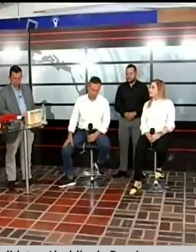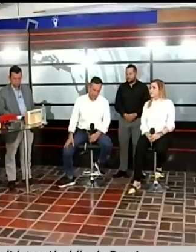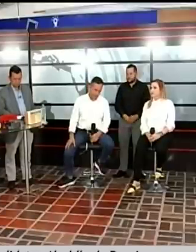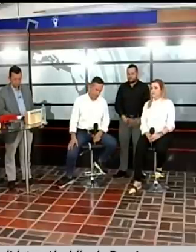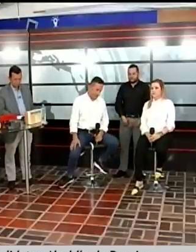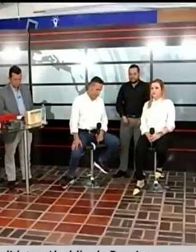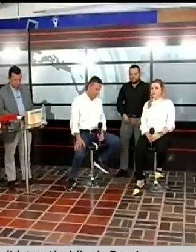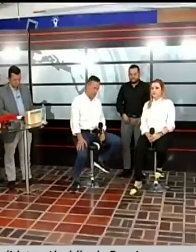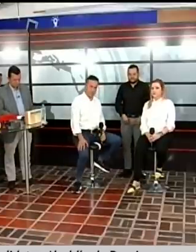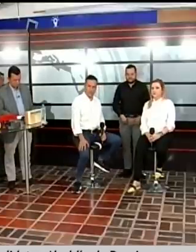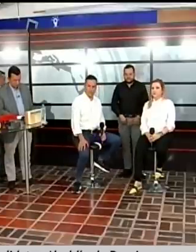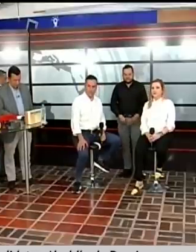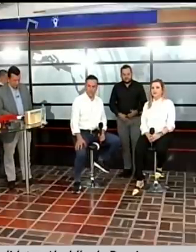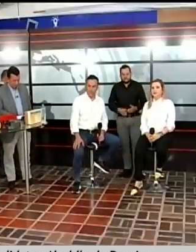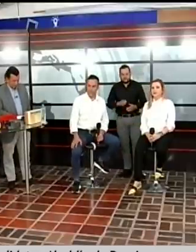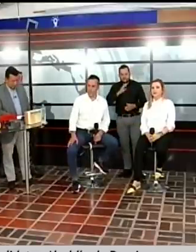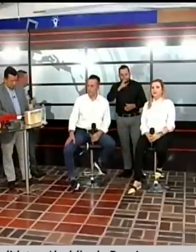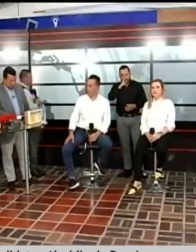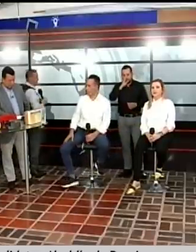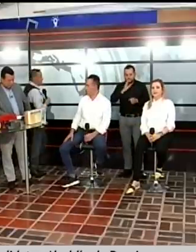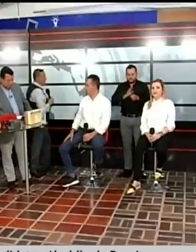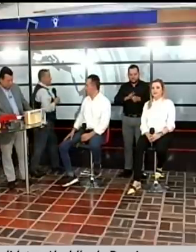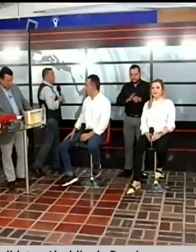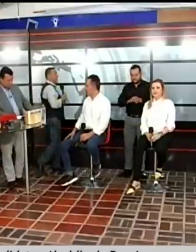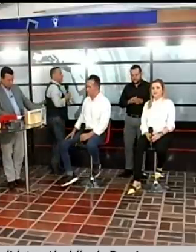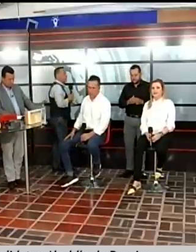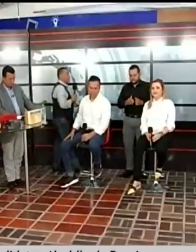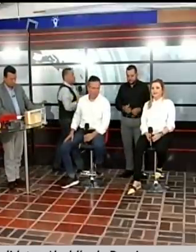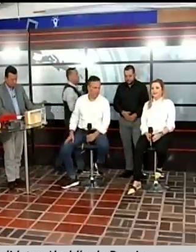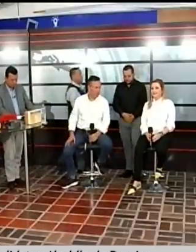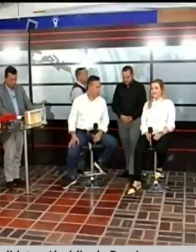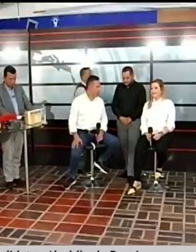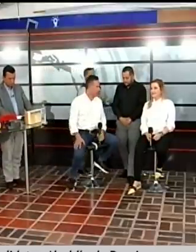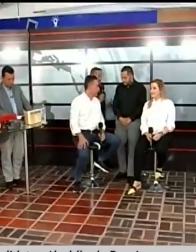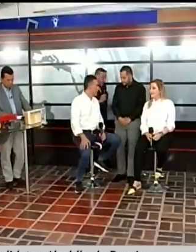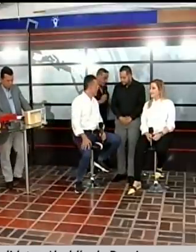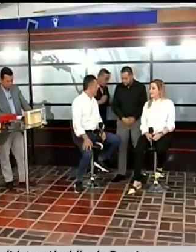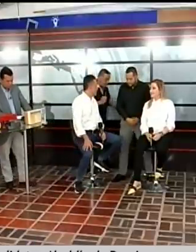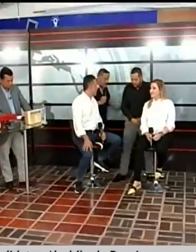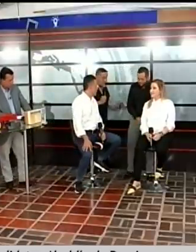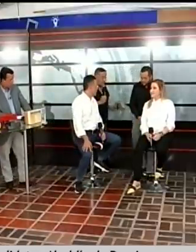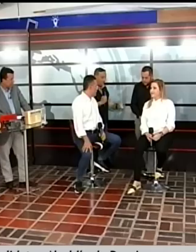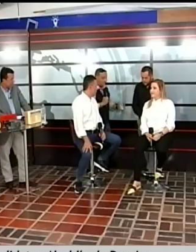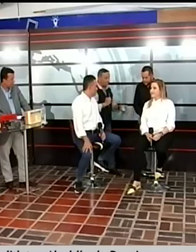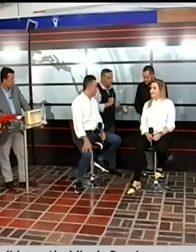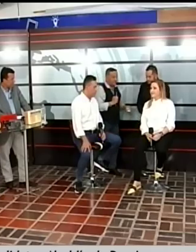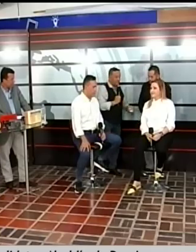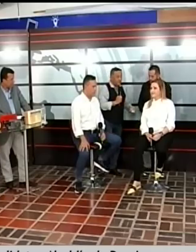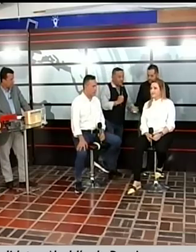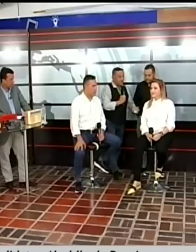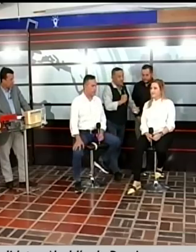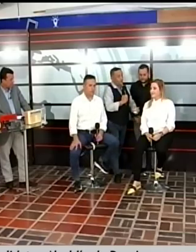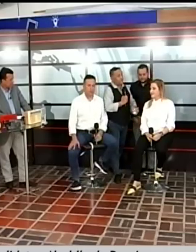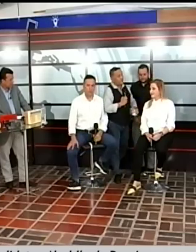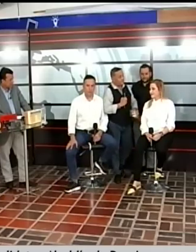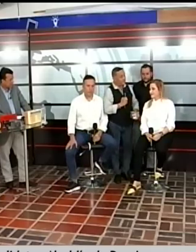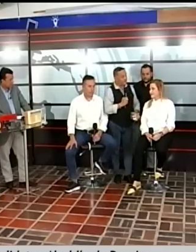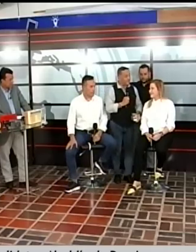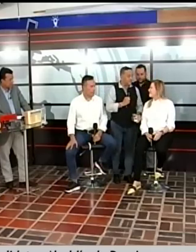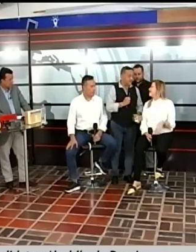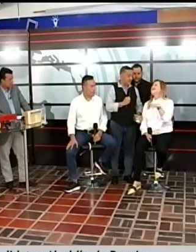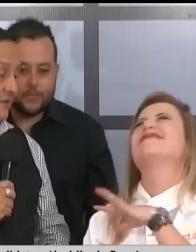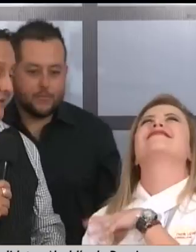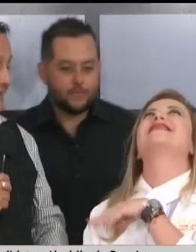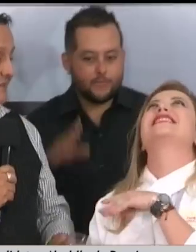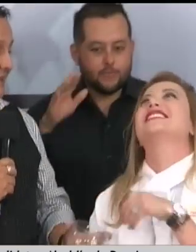caminar. Yo no estaba acostumbrado a trabajar con este micrófono, pero no importa. Ricardo, permiso. Tranquilo, quédese ahí a un lado. No mire, pero meta